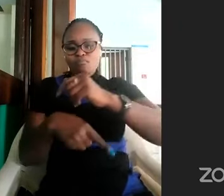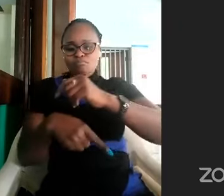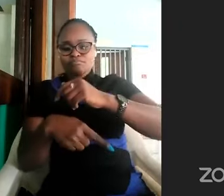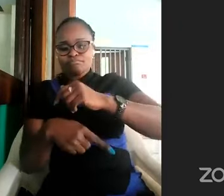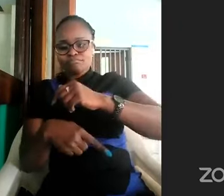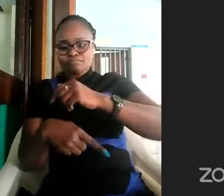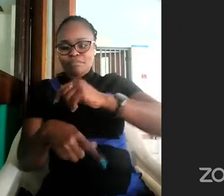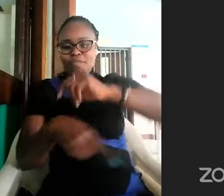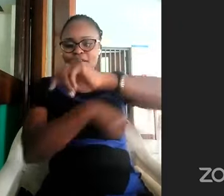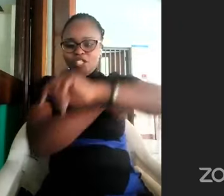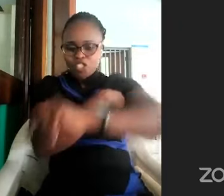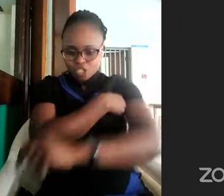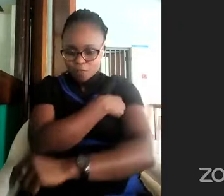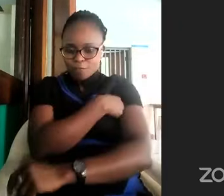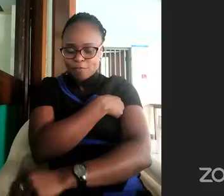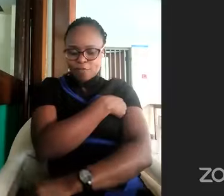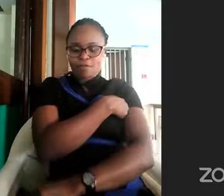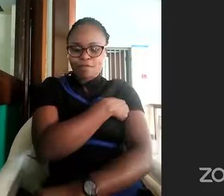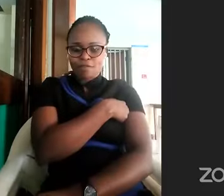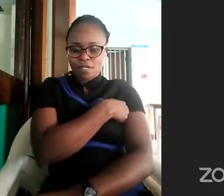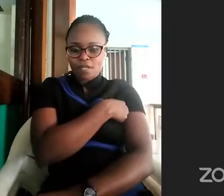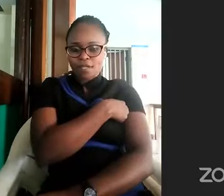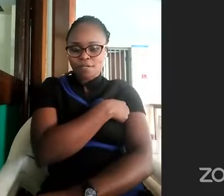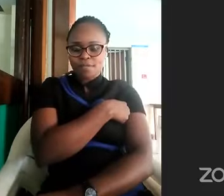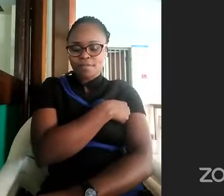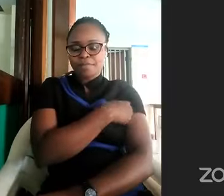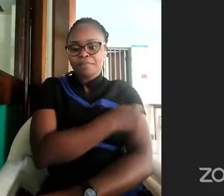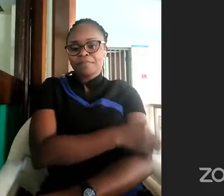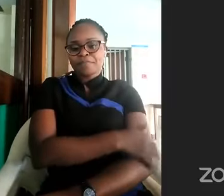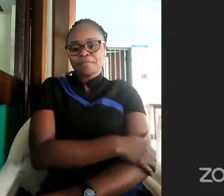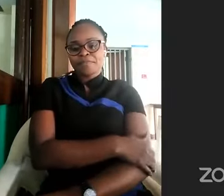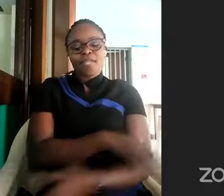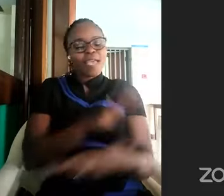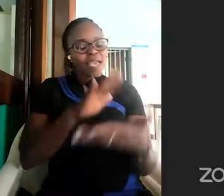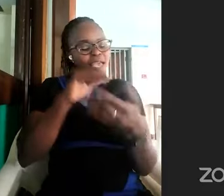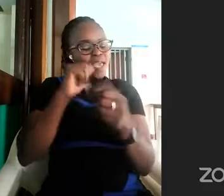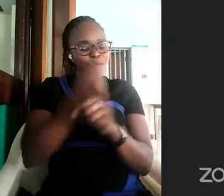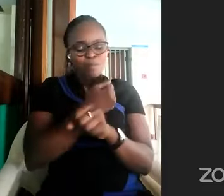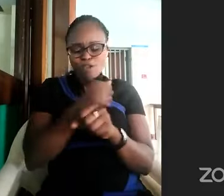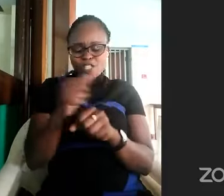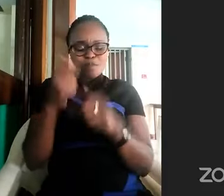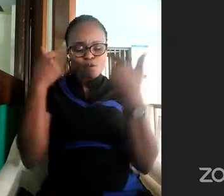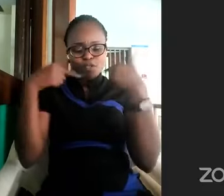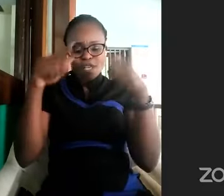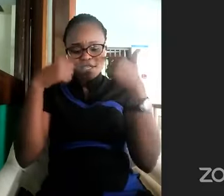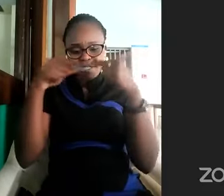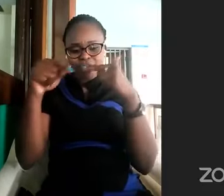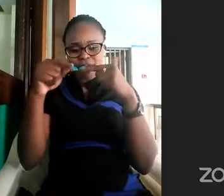sababu hatuna chochote kwa mkono. Kwa mfano, mtoto amekuwa rape ambayo ni mlemavu